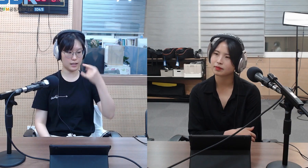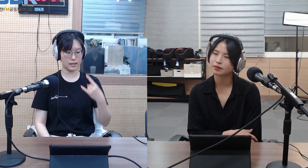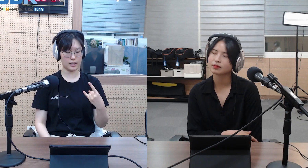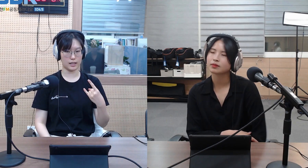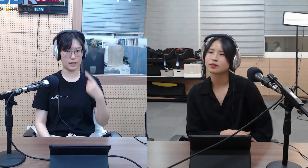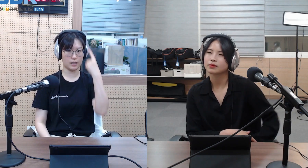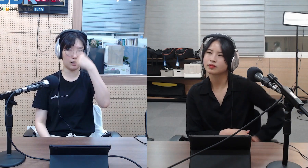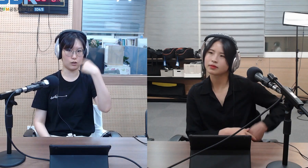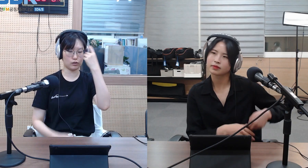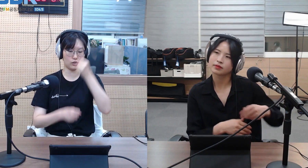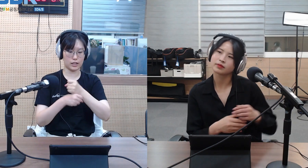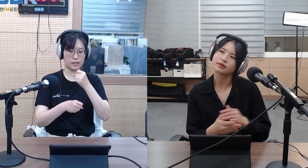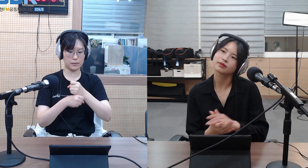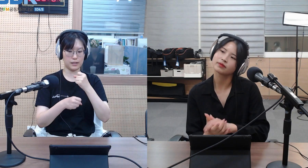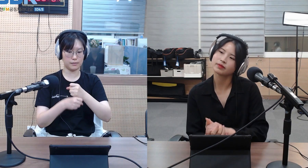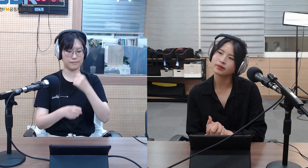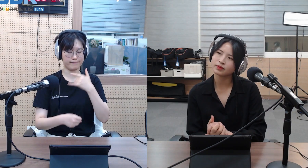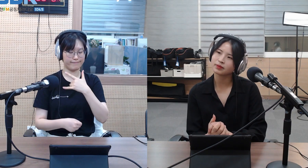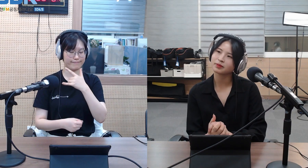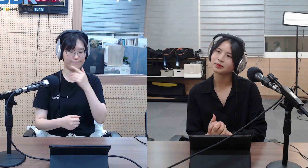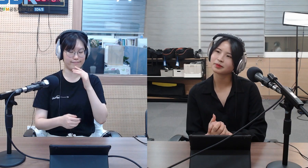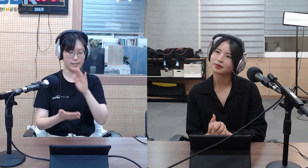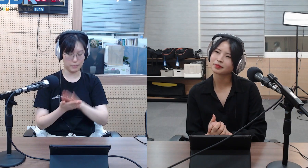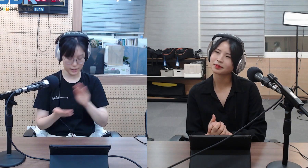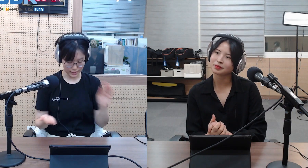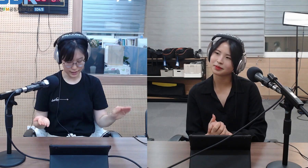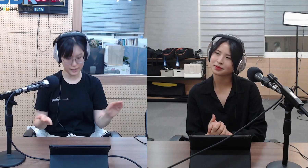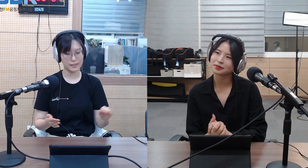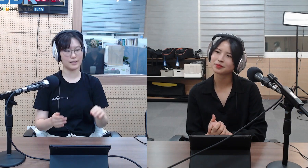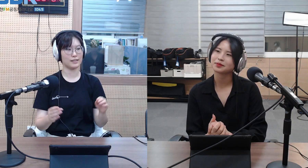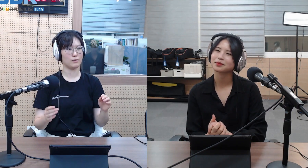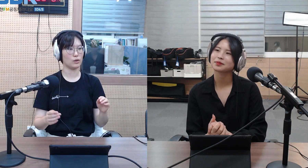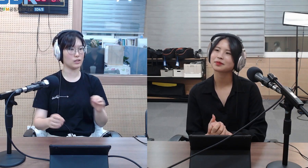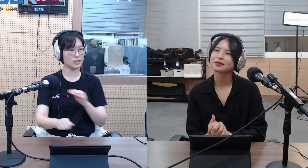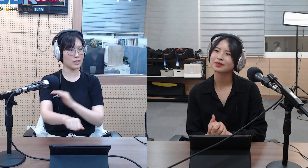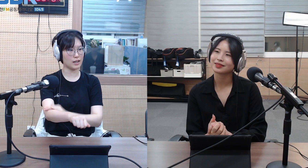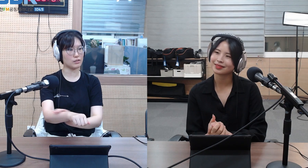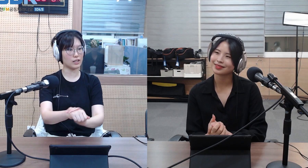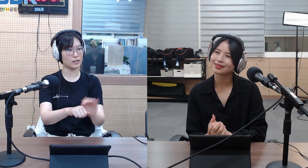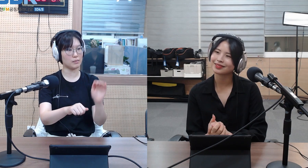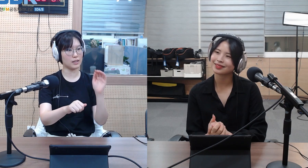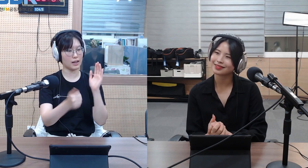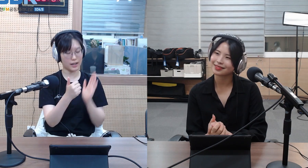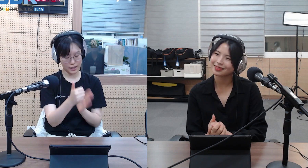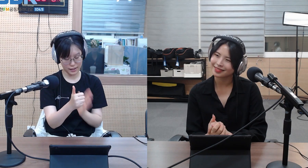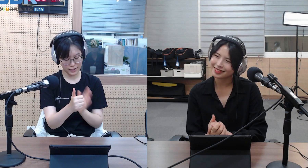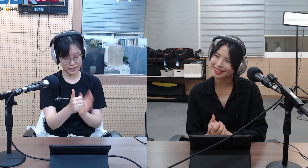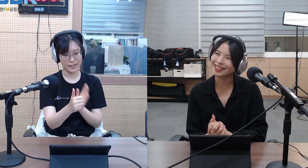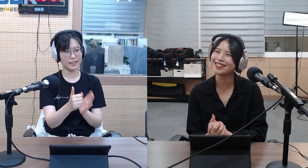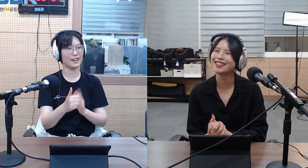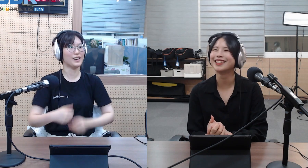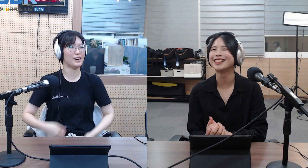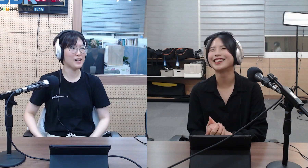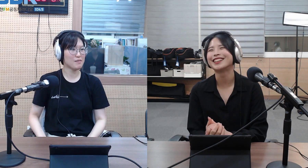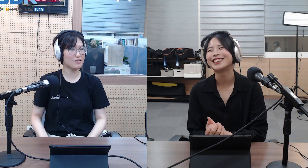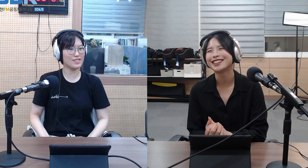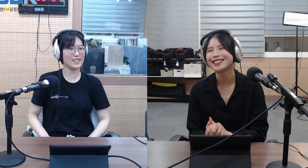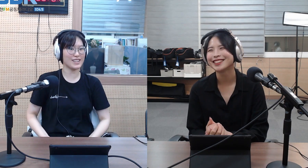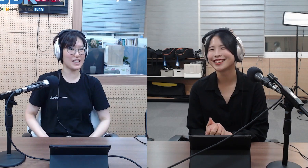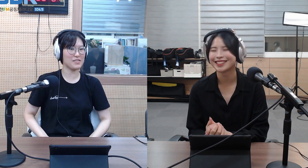박진희. 얼굴 이름은 입니다. 뭐였지? 잘 부탁드립니다. 문장을